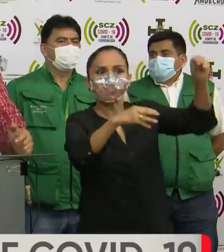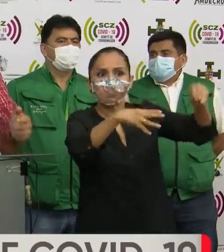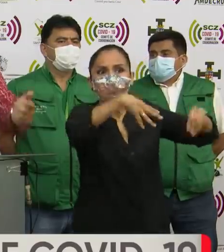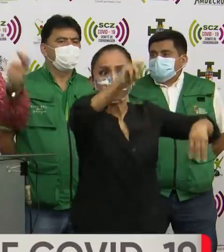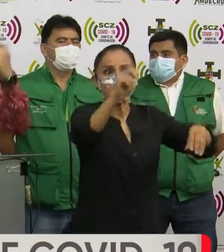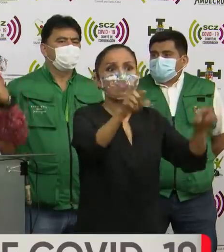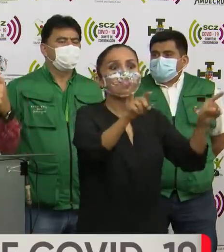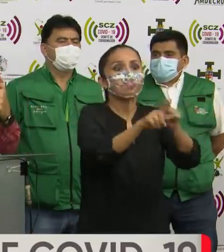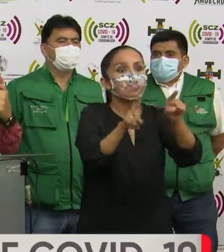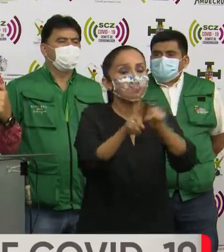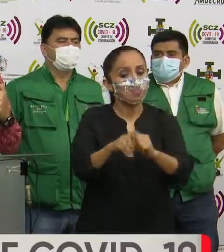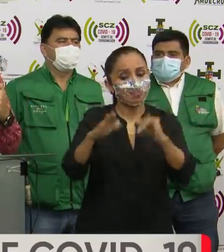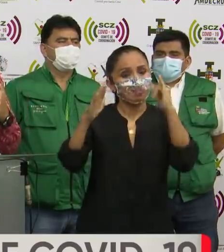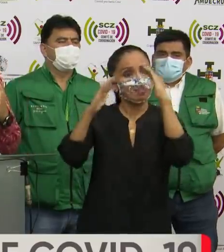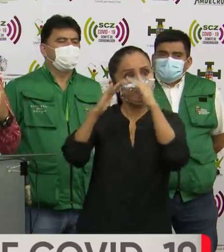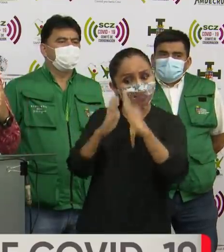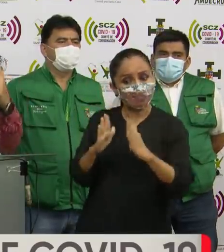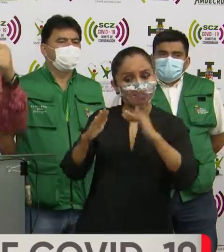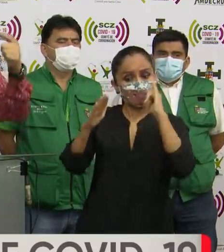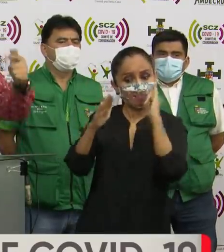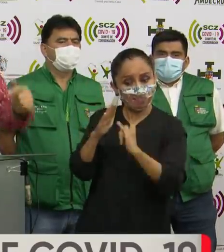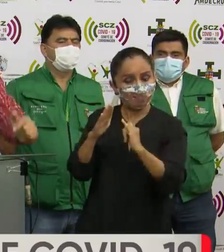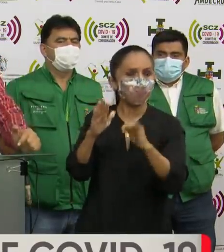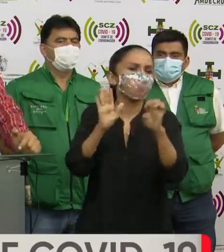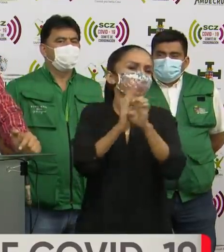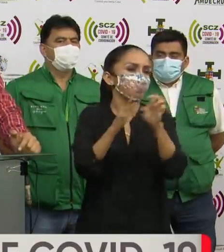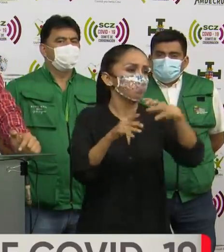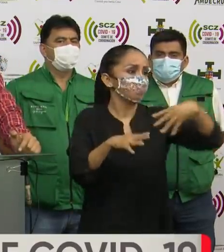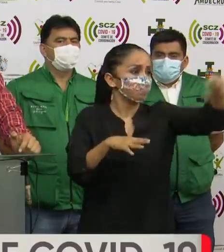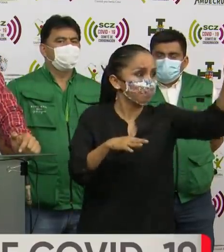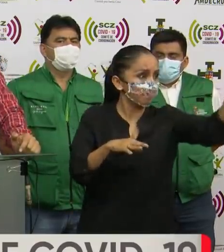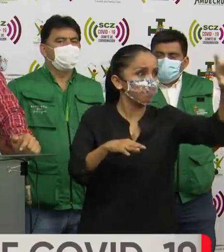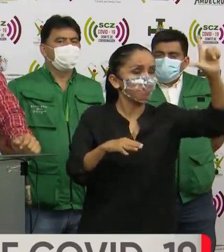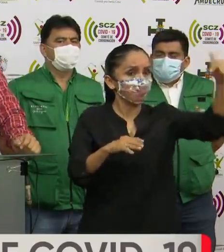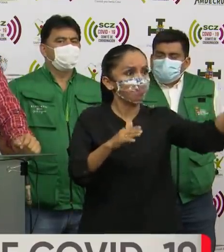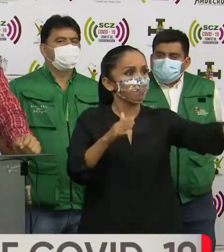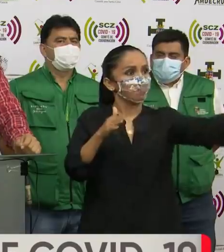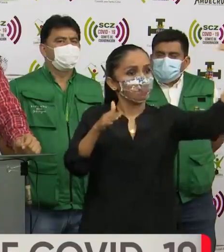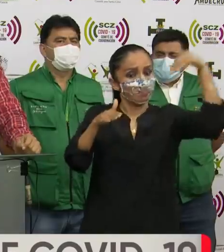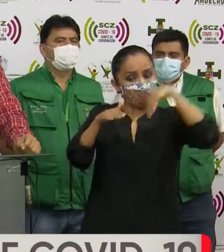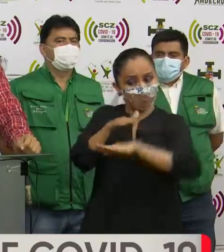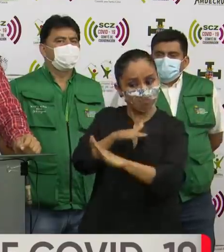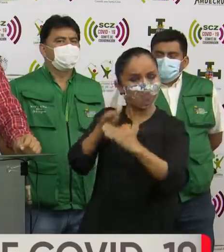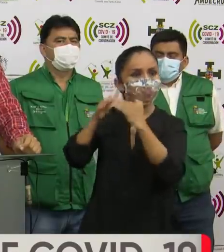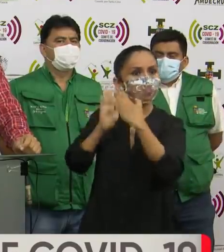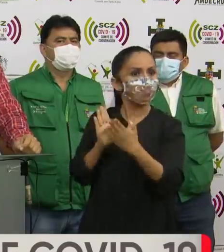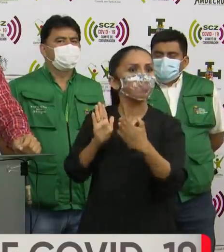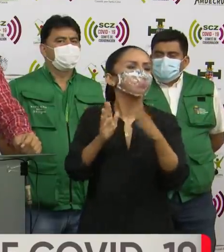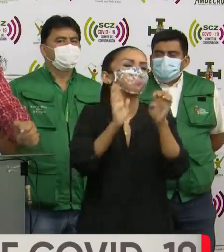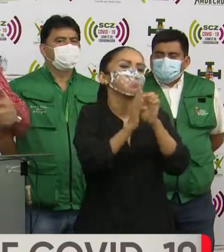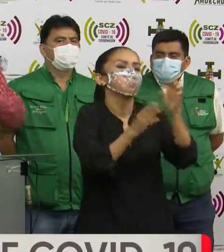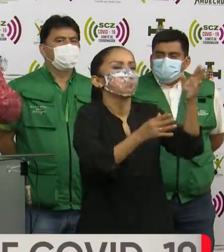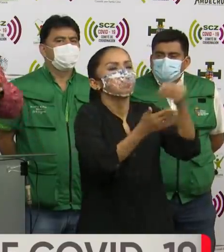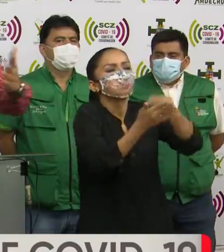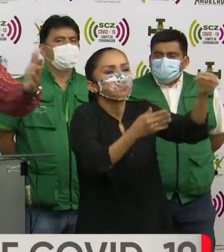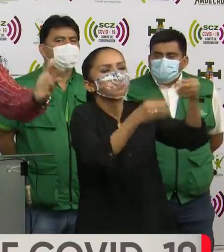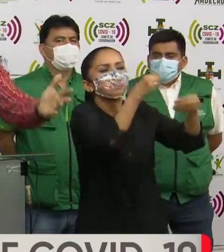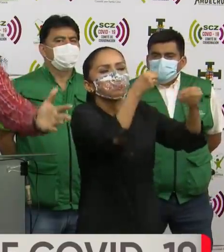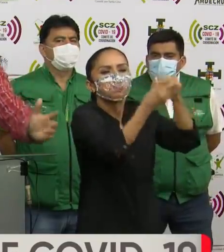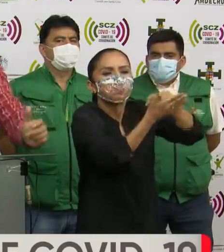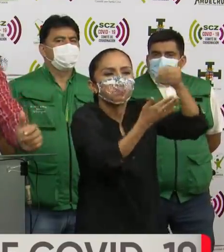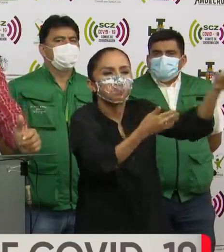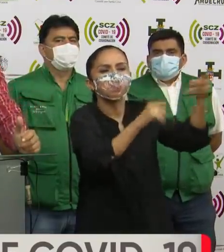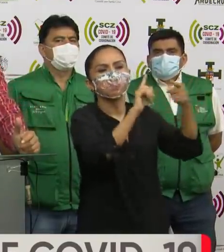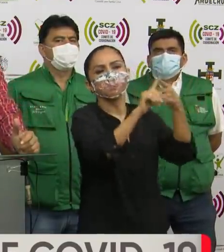también es la que está en casa esperando que las personas que salen para hacer abastecimiento u otras acciones laborales, como el personal que está